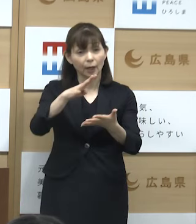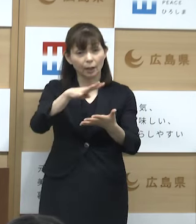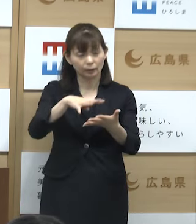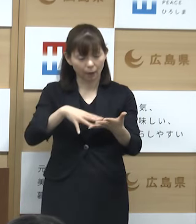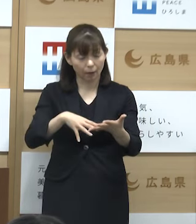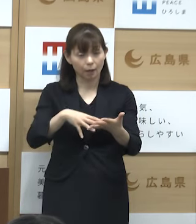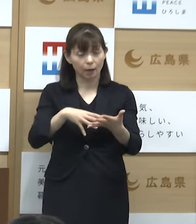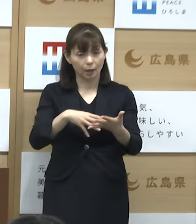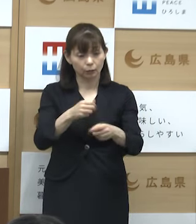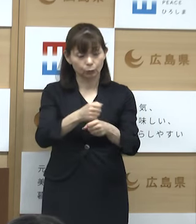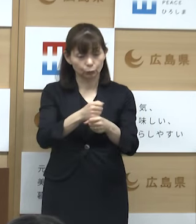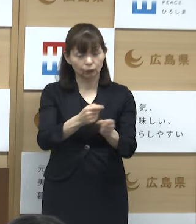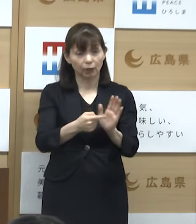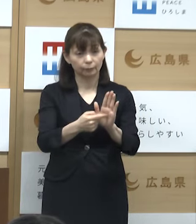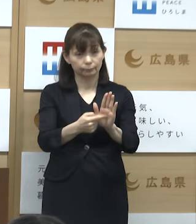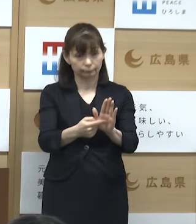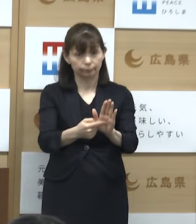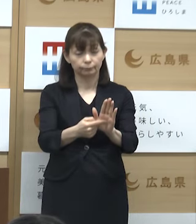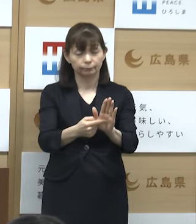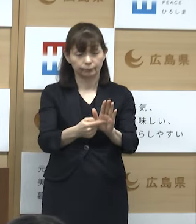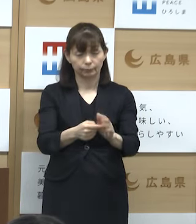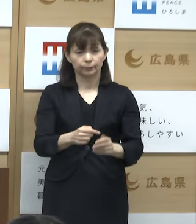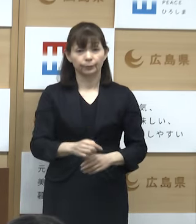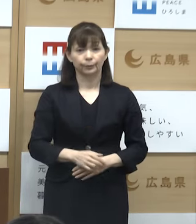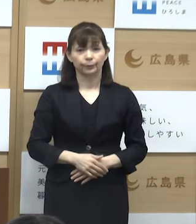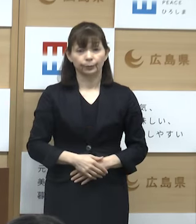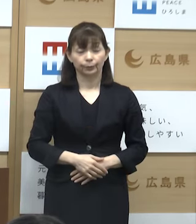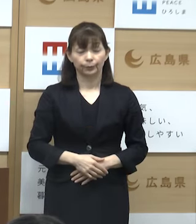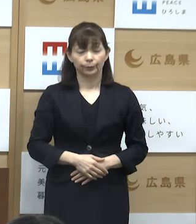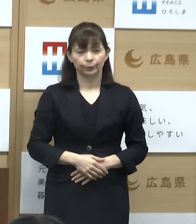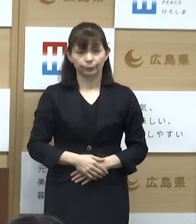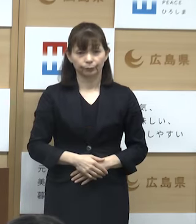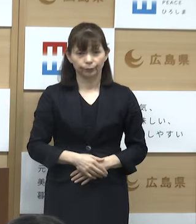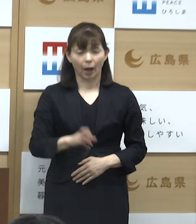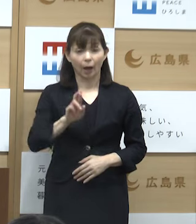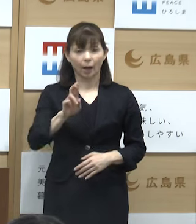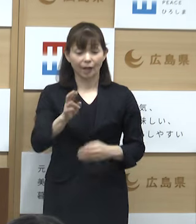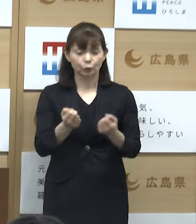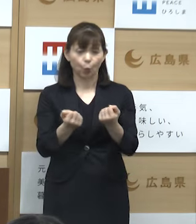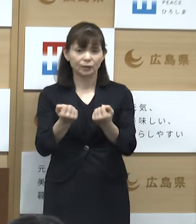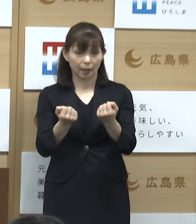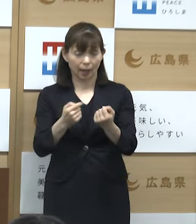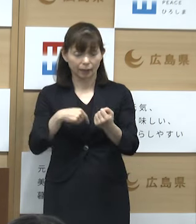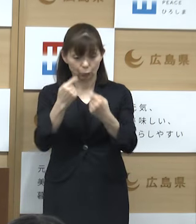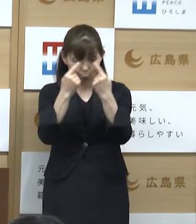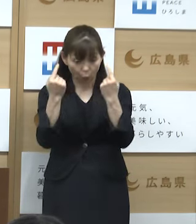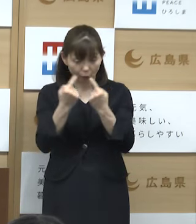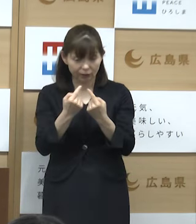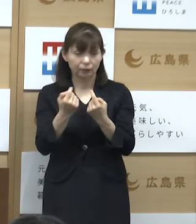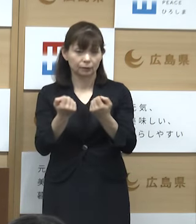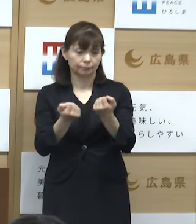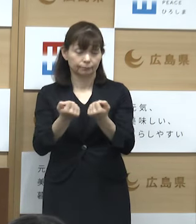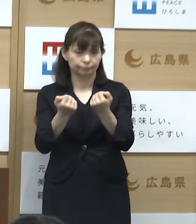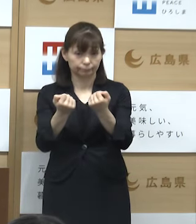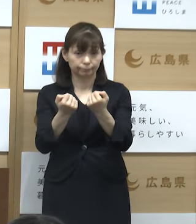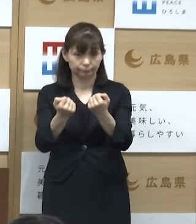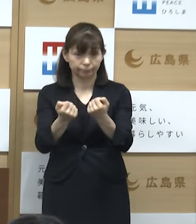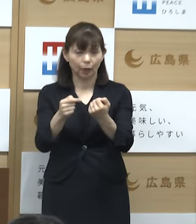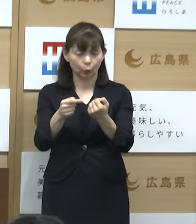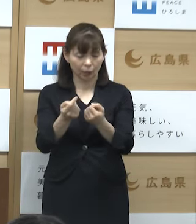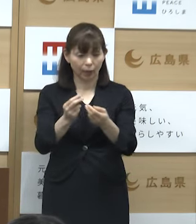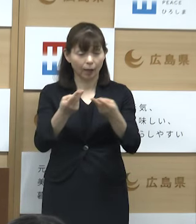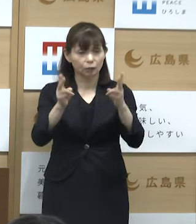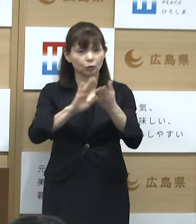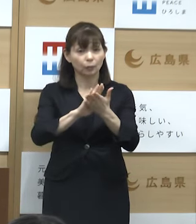というふうに受け止めているところです。でライドシェアがですね、直接的に県内経済にどういう影響がある